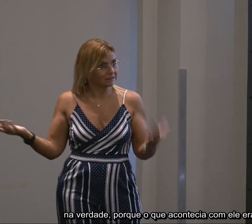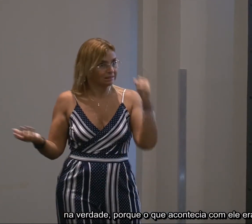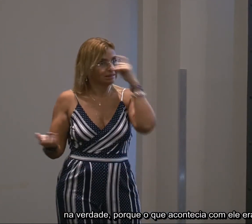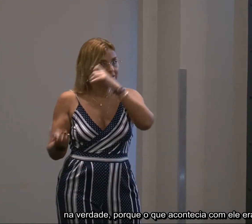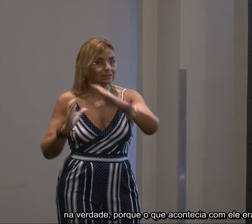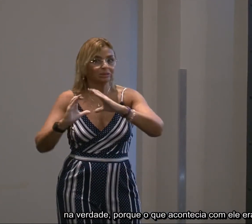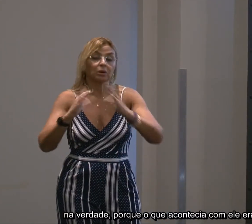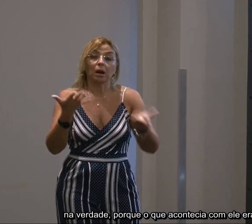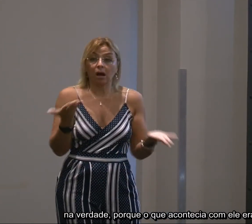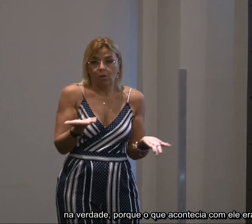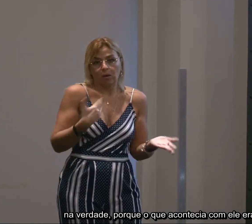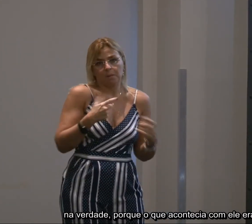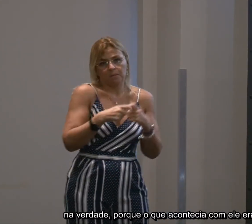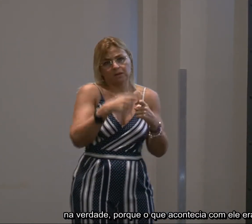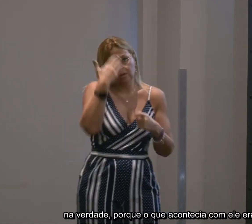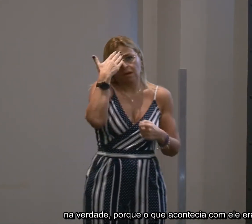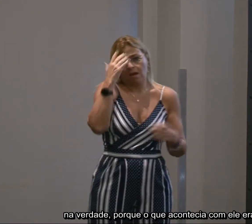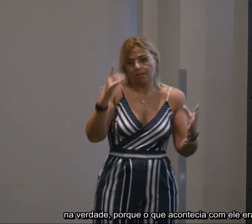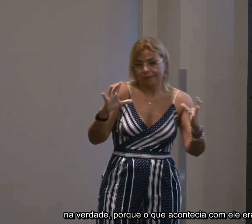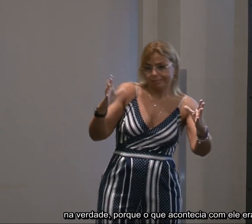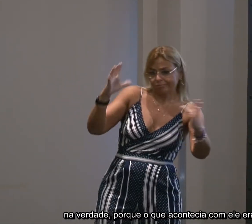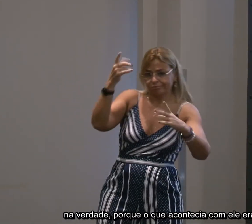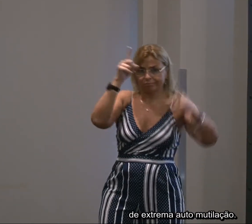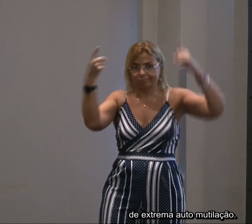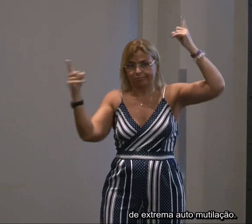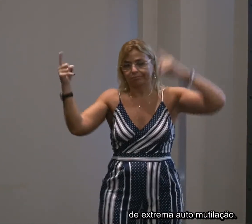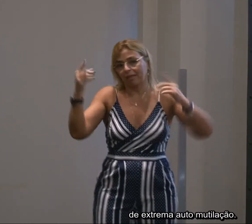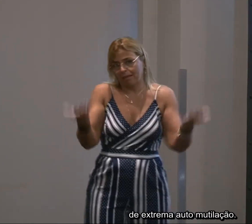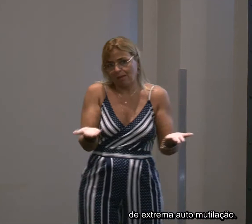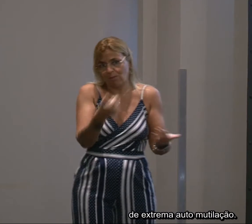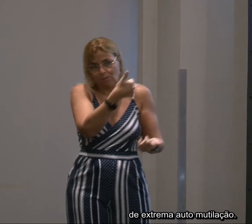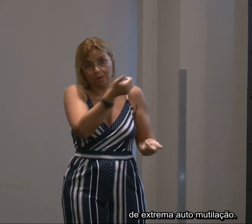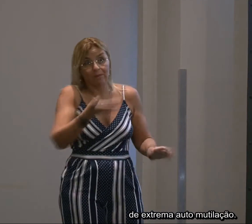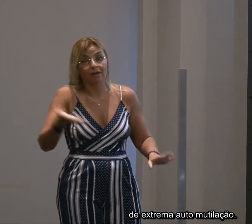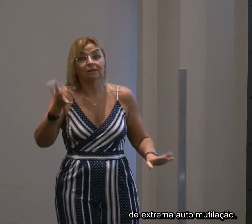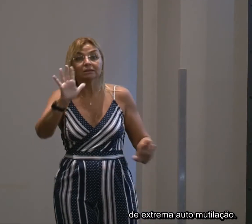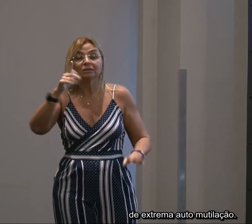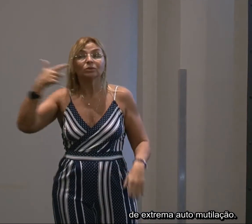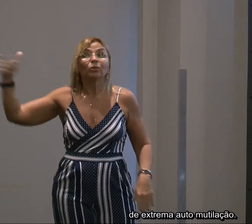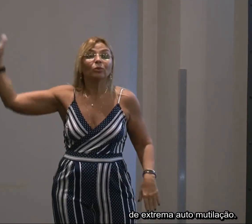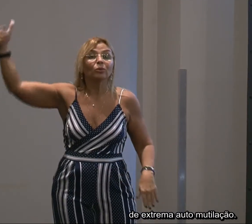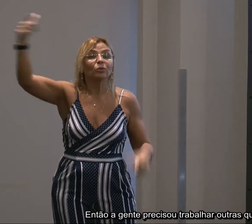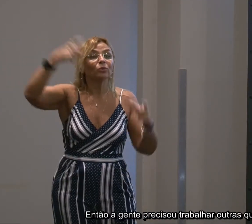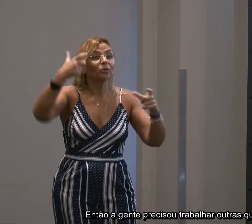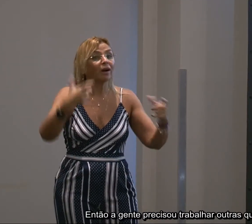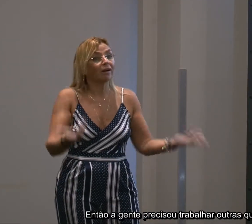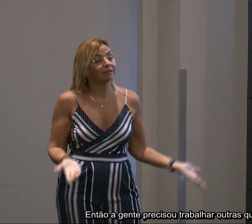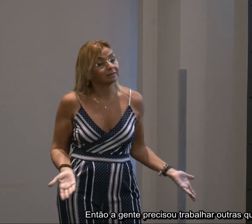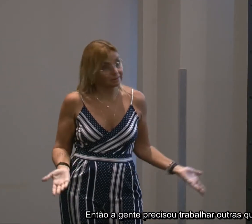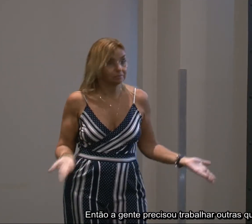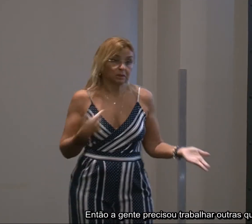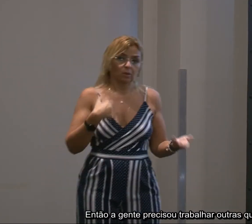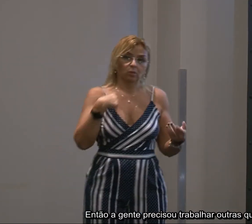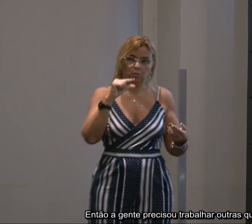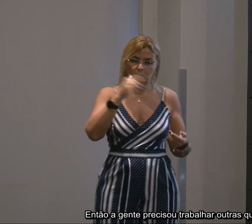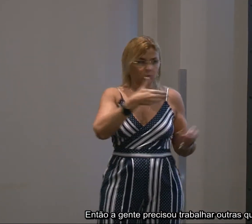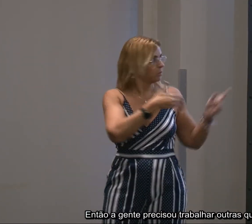porque o que acontecia com ele eram questões de extrema automutilação. Então a gente precisou